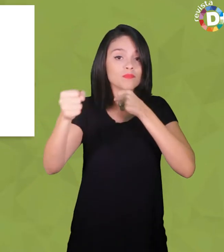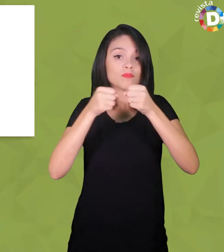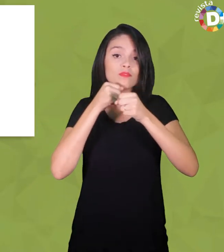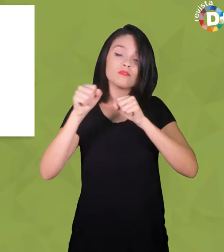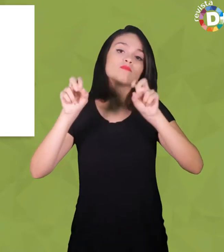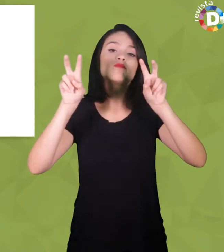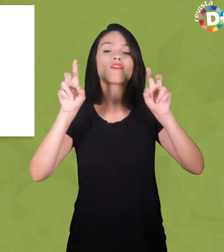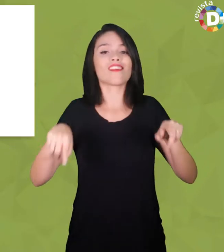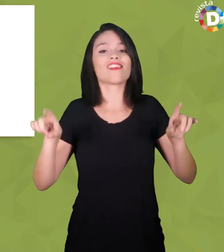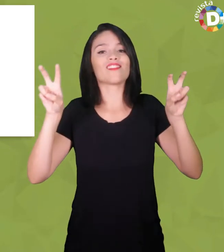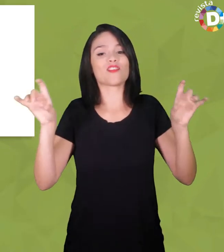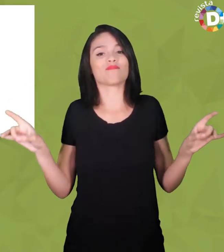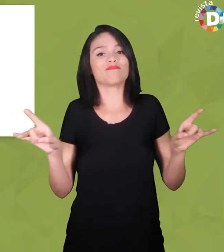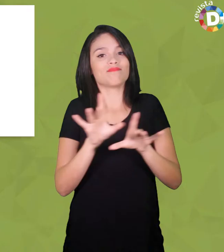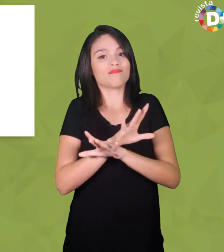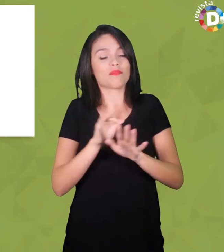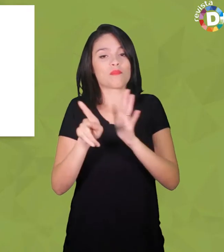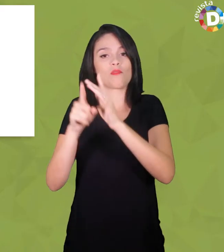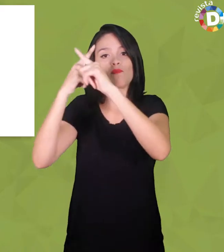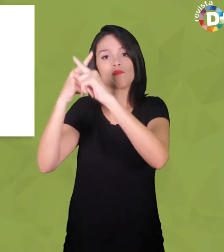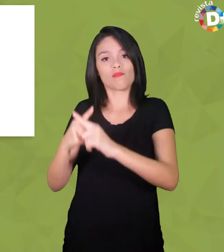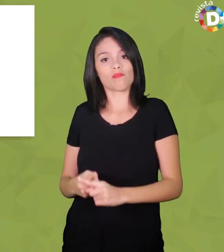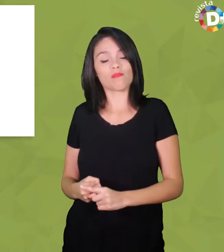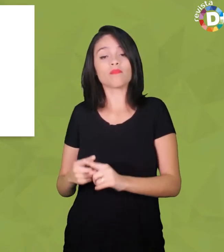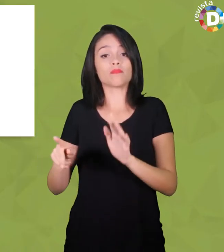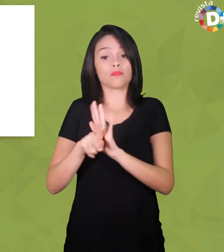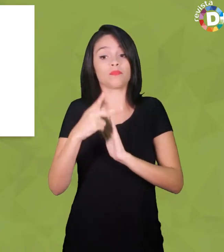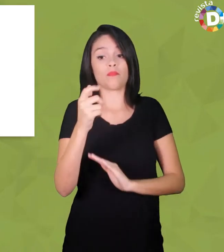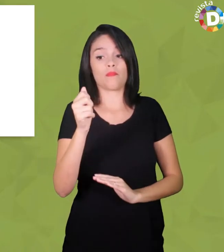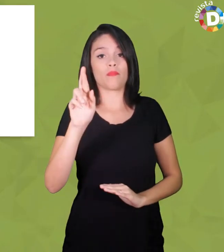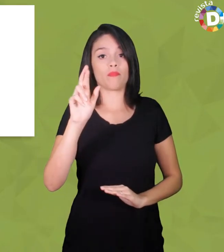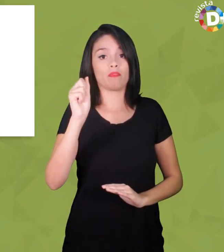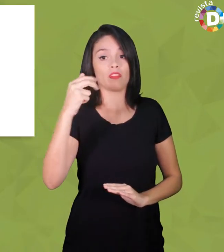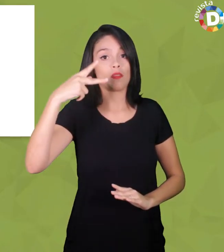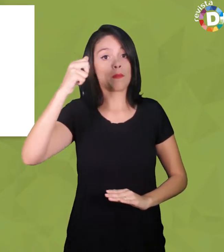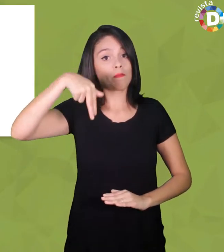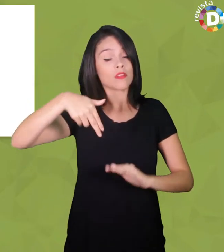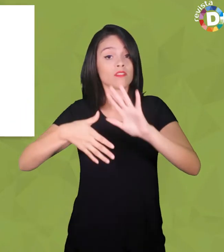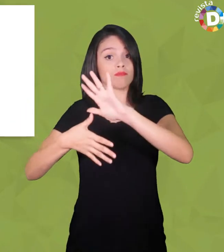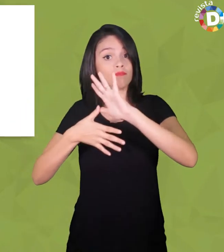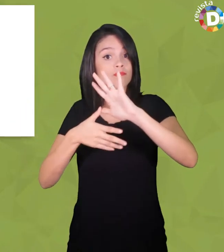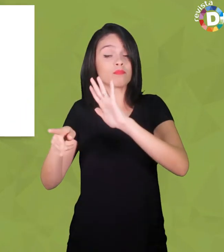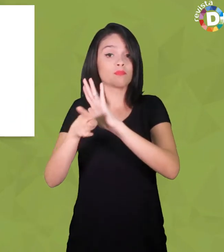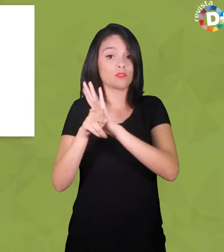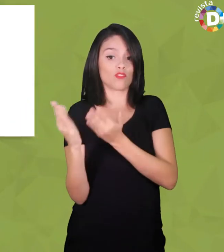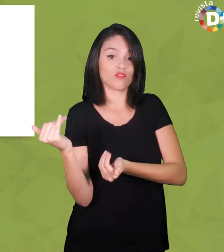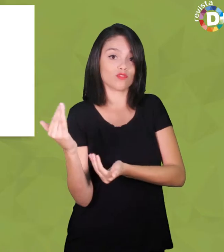jogos para panamericanos de jovens são paulo 2017 nessa